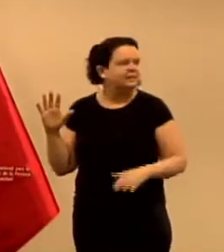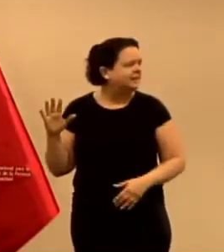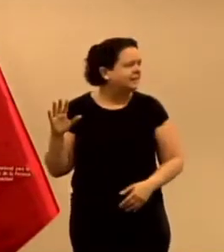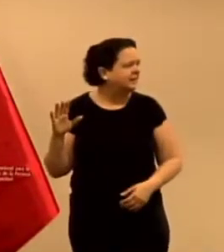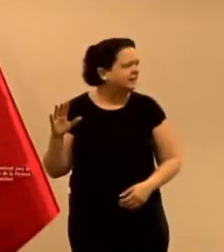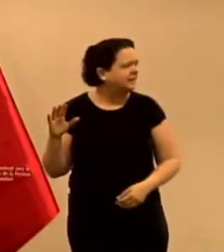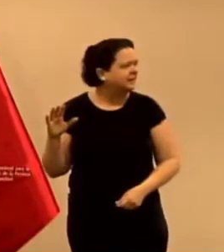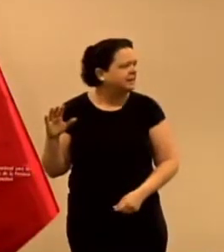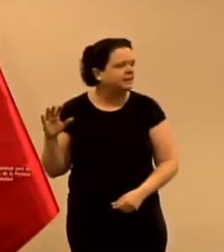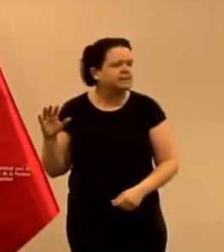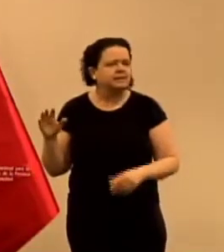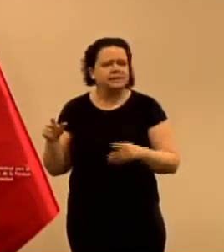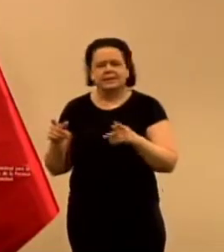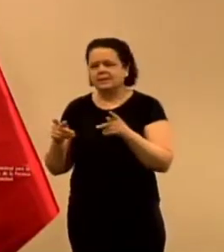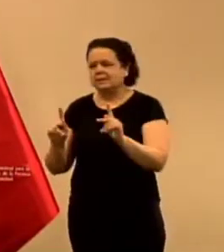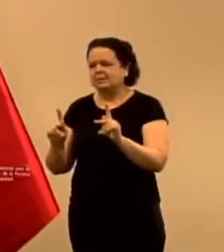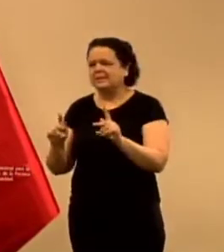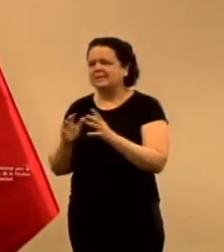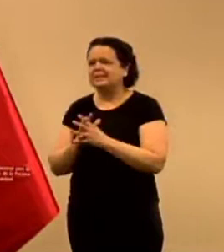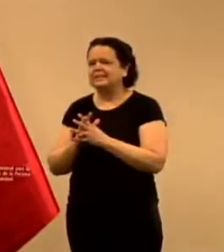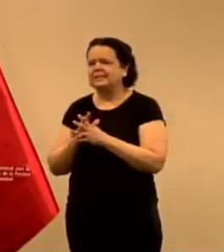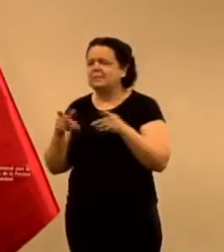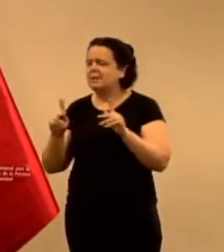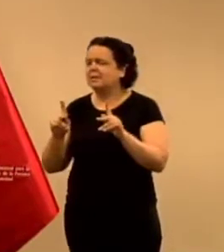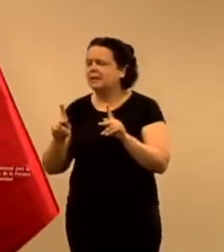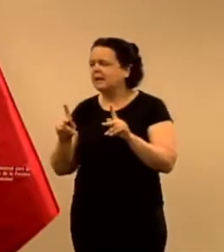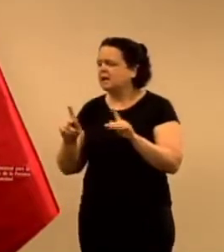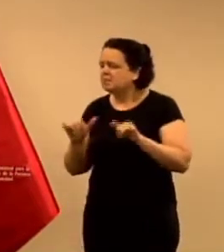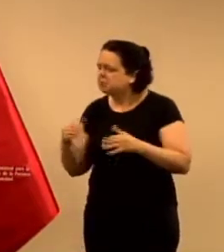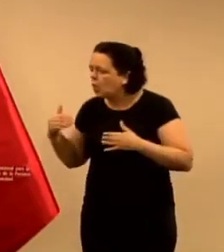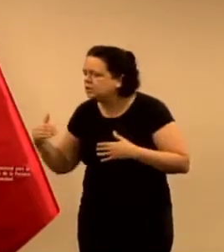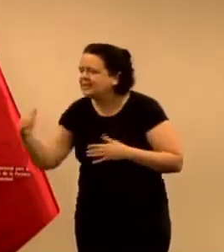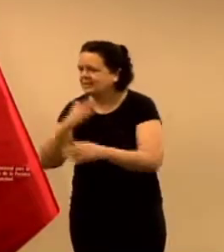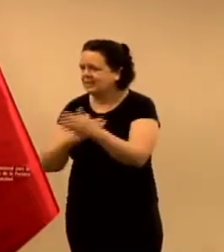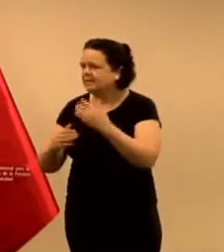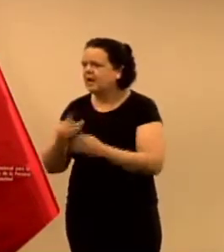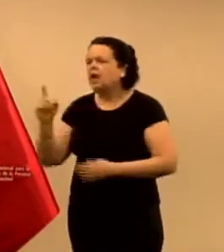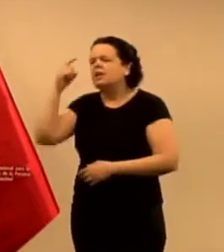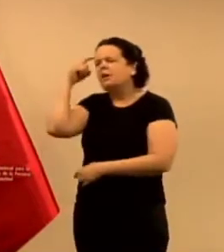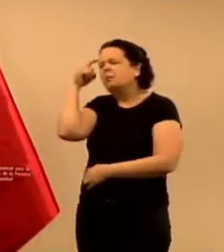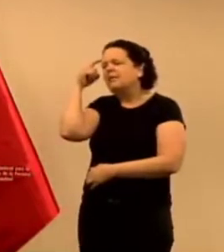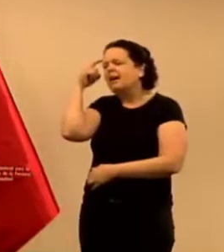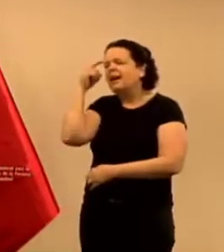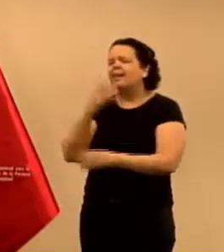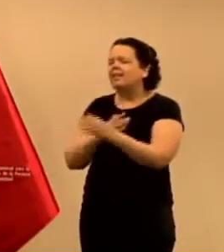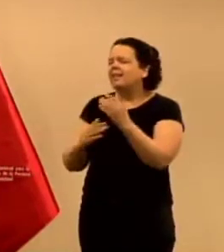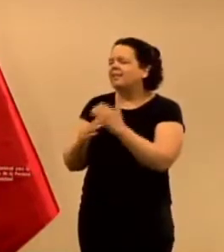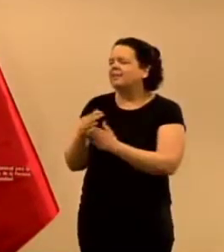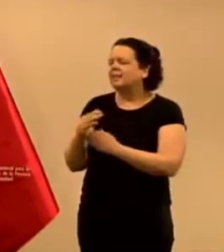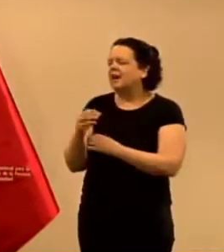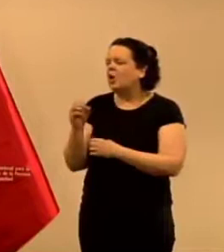justamente ubicarnos en el continuum de la discapacidad y no pensar en la discapacidad